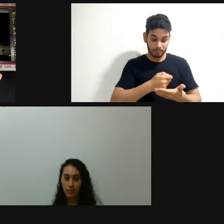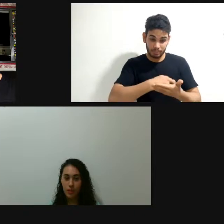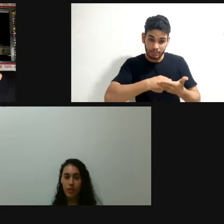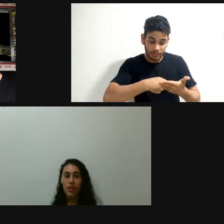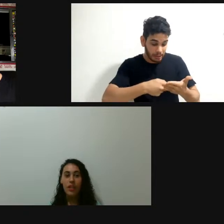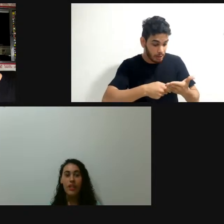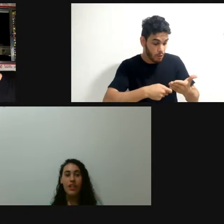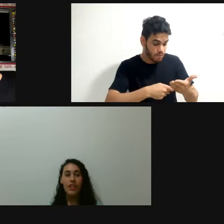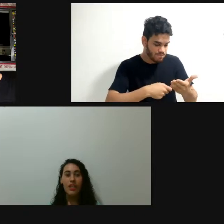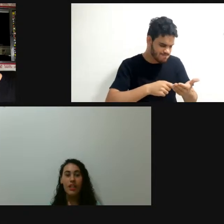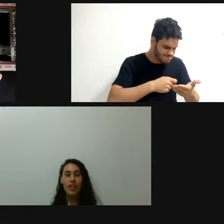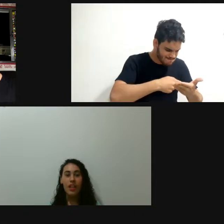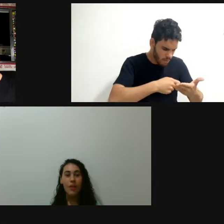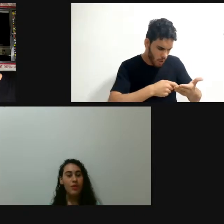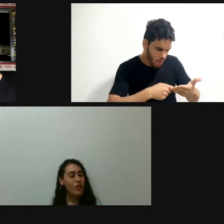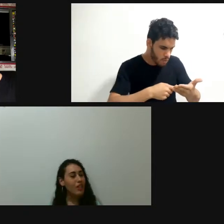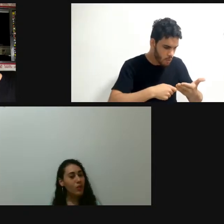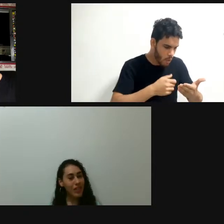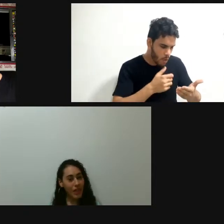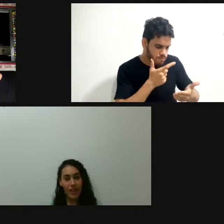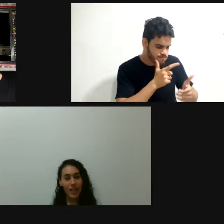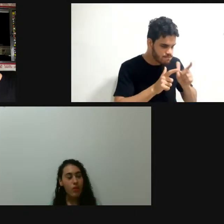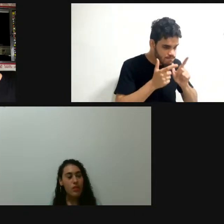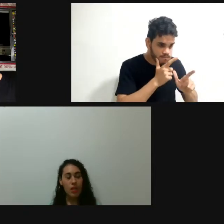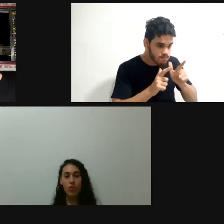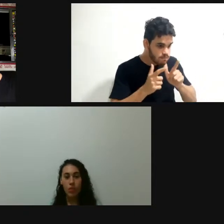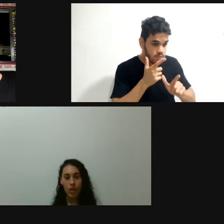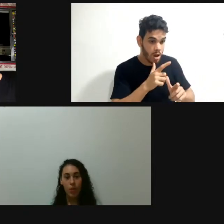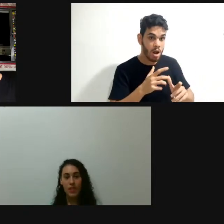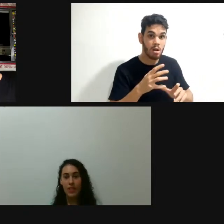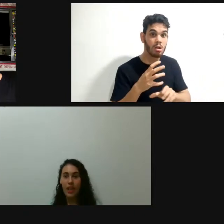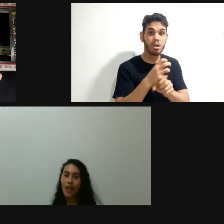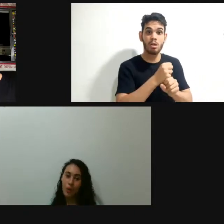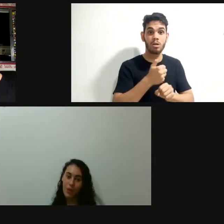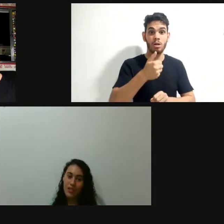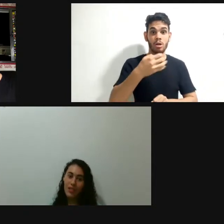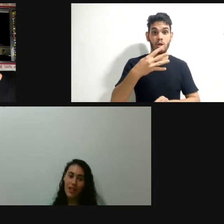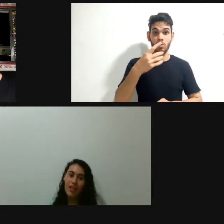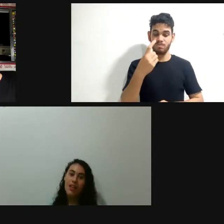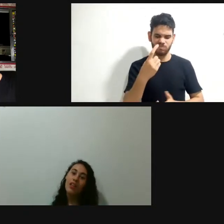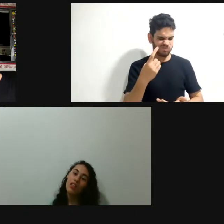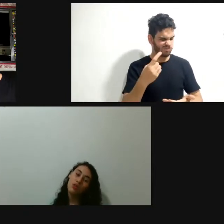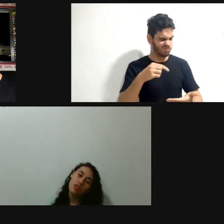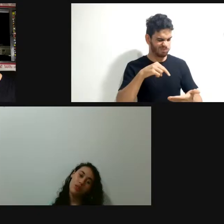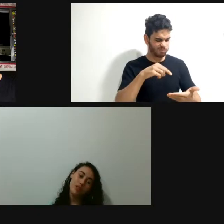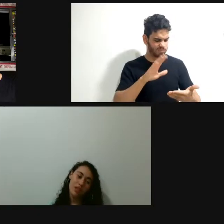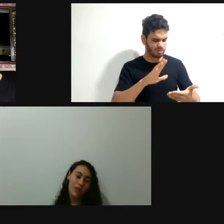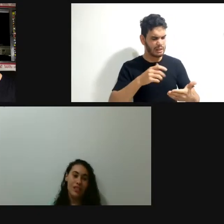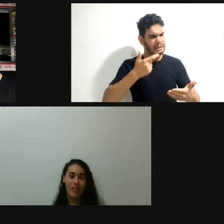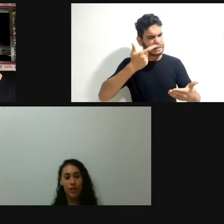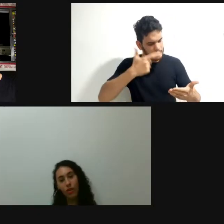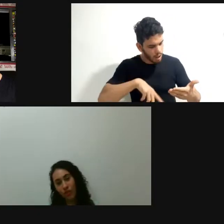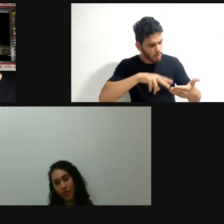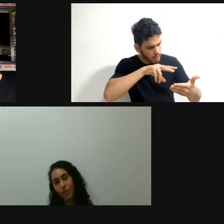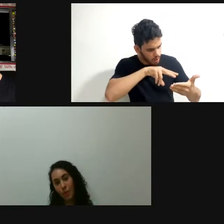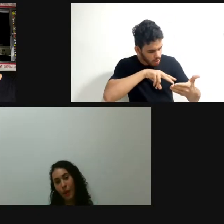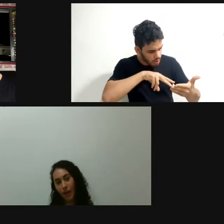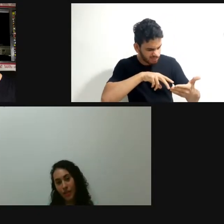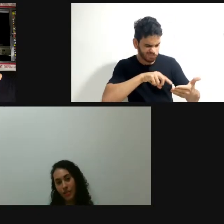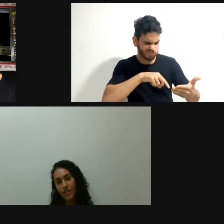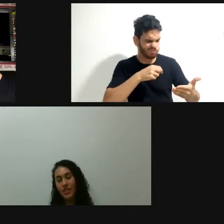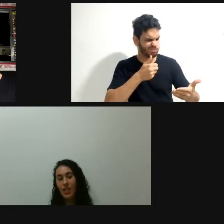páginas, só que não estava legal. Eu disse, não, eu vou recomeçar. Recomecei, e hoje eu tenho as